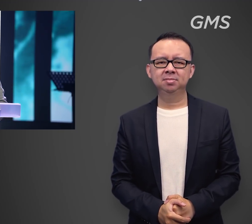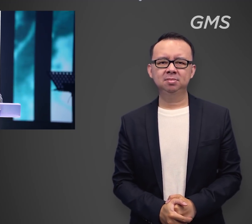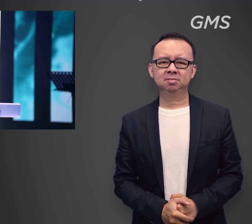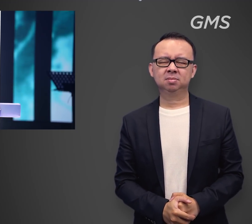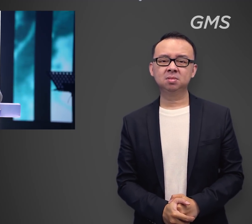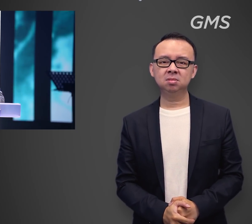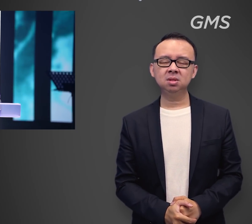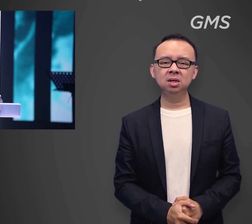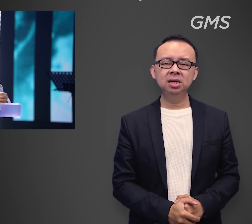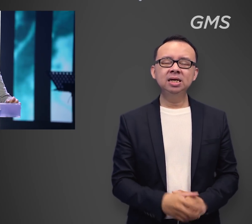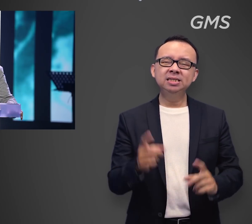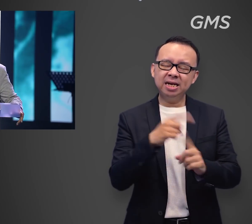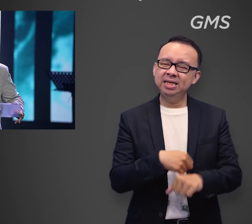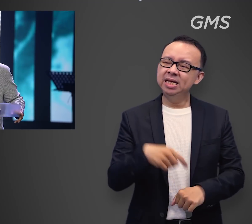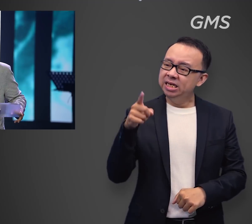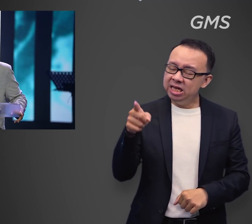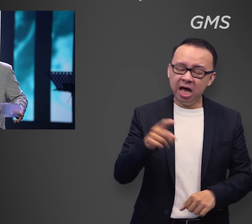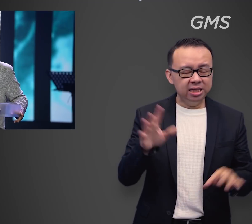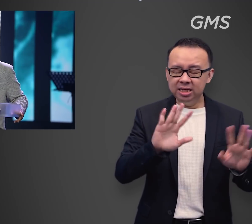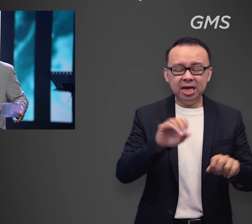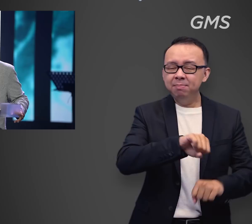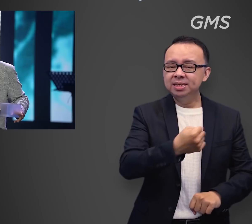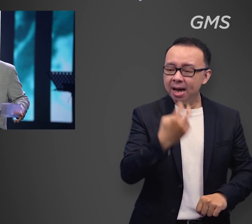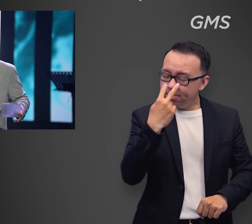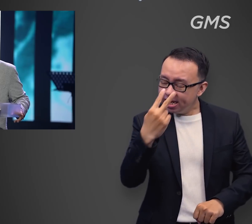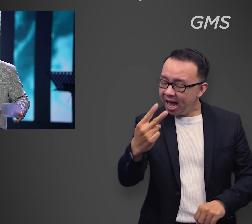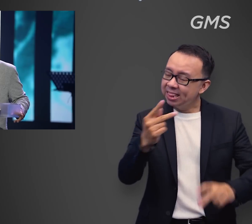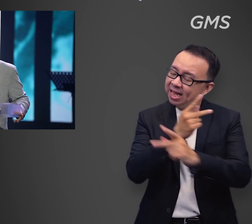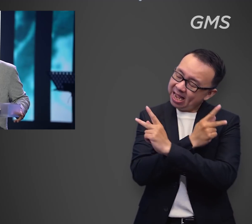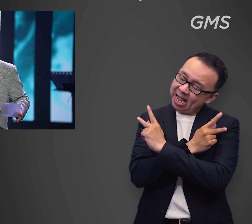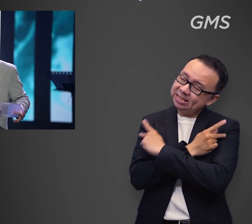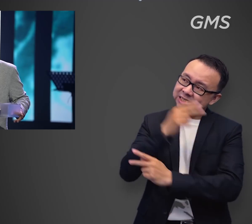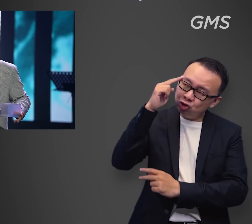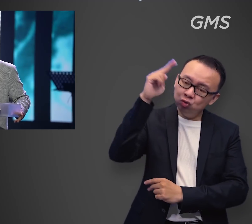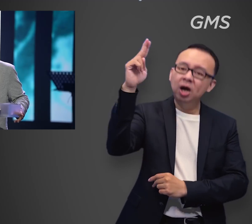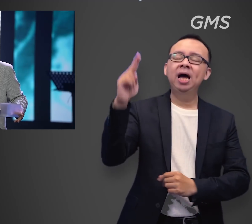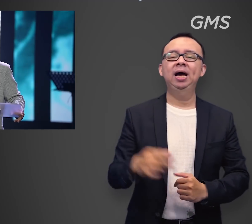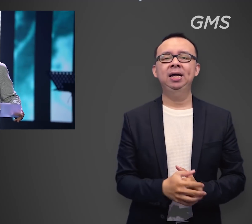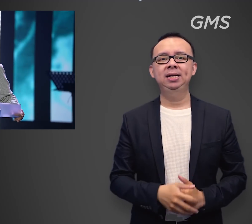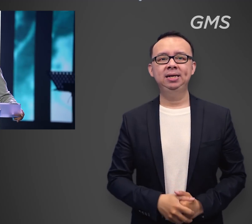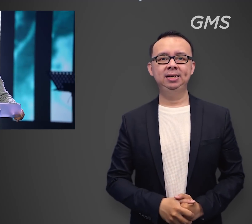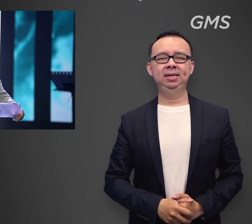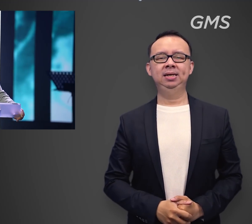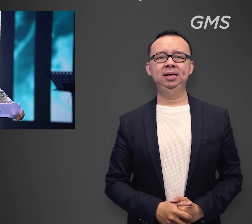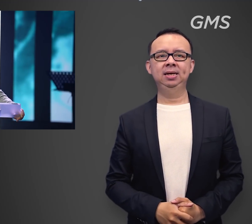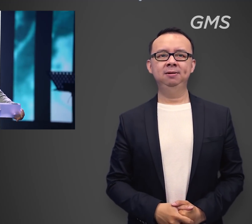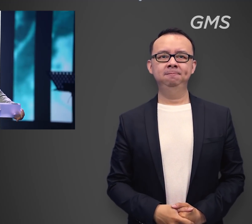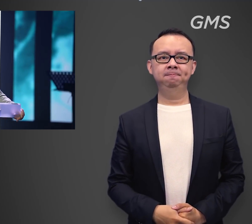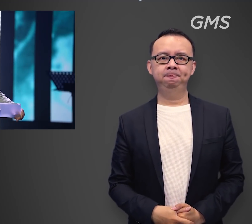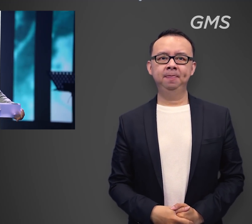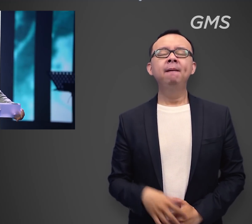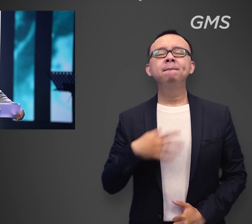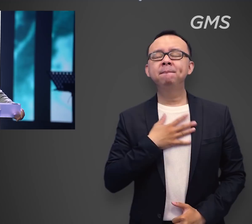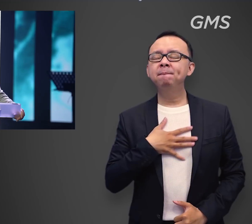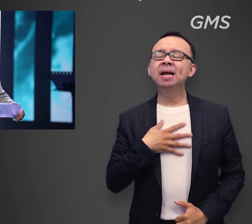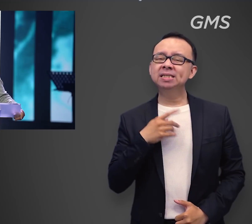kegelapan sehingga dia tidak bisa melihat kasih karunia Tuhan. Saudara, perasaan ini penting. Saudara dan saya adalah